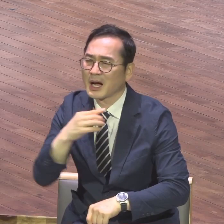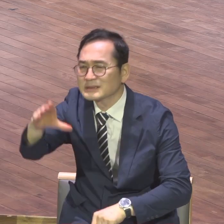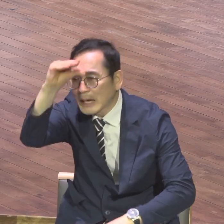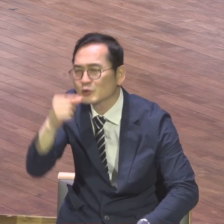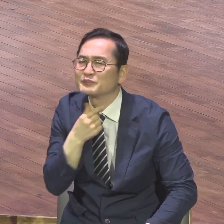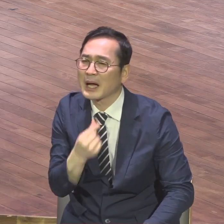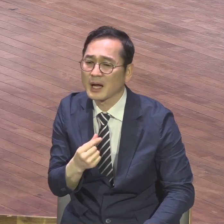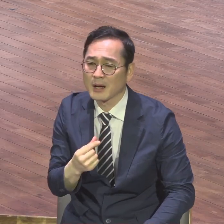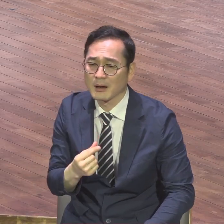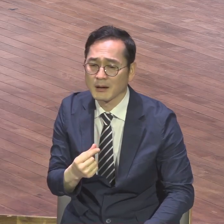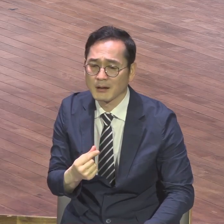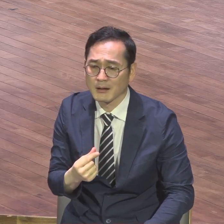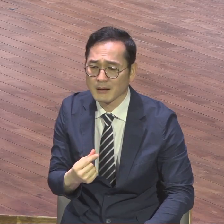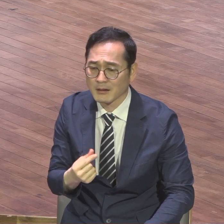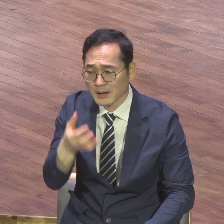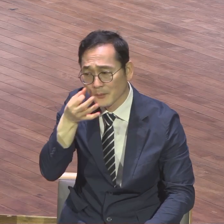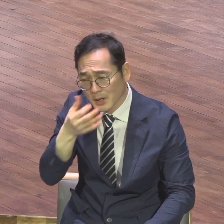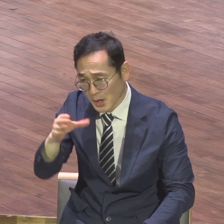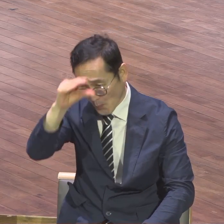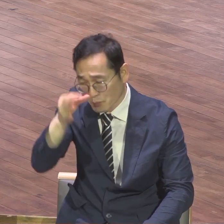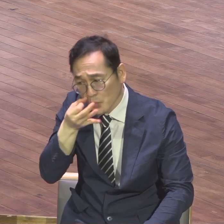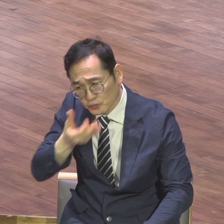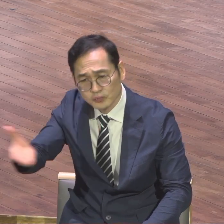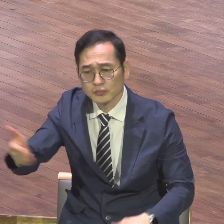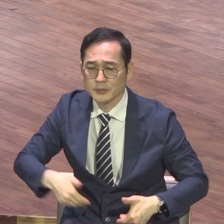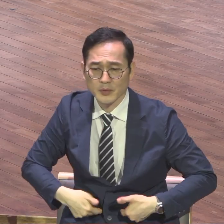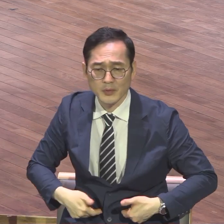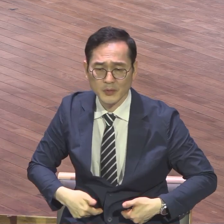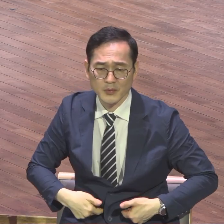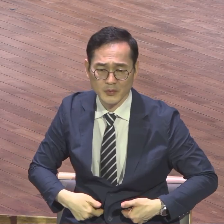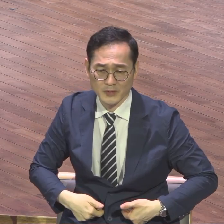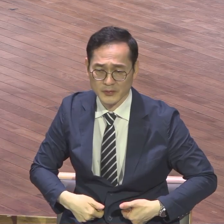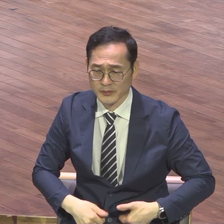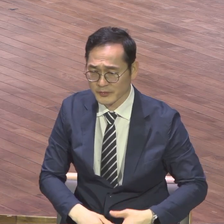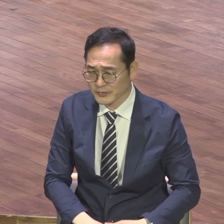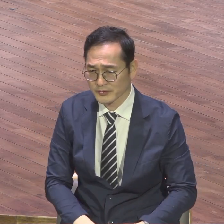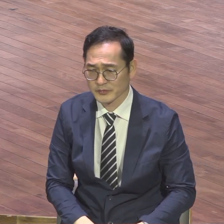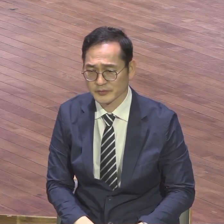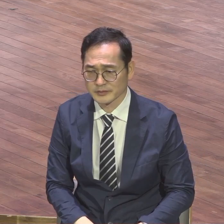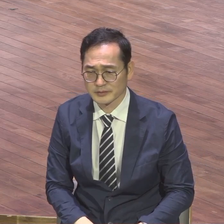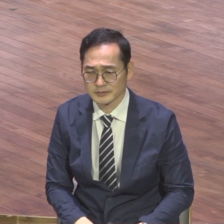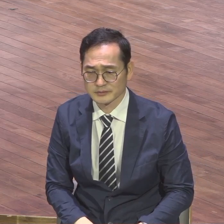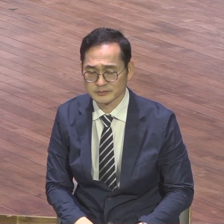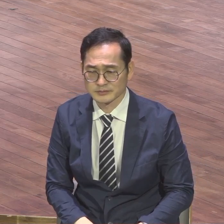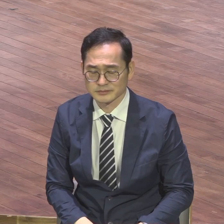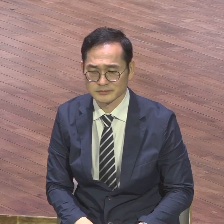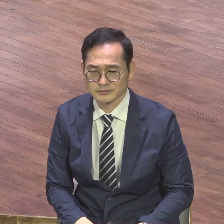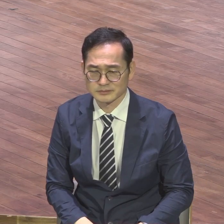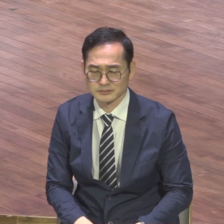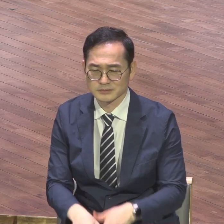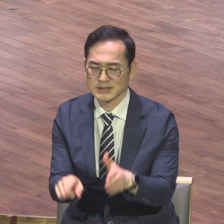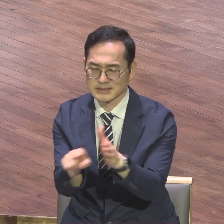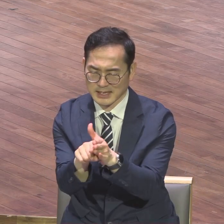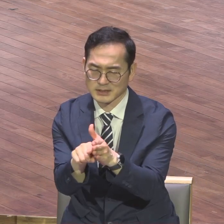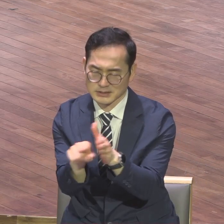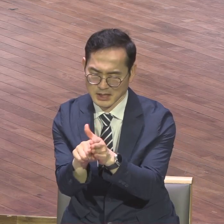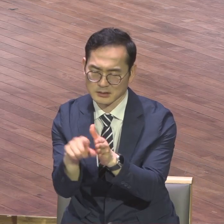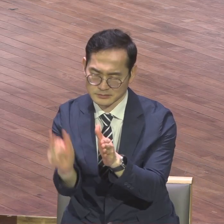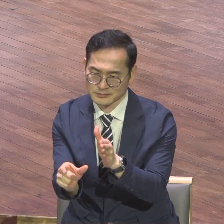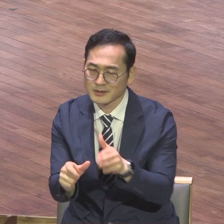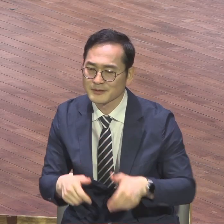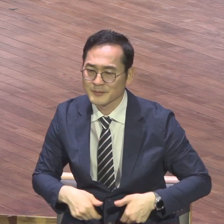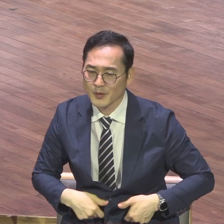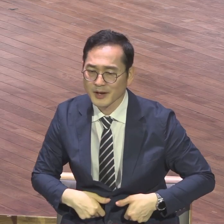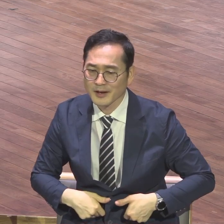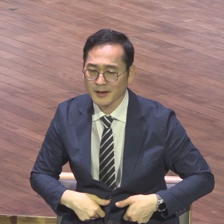아멘. 그 신앙의 모델, 야 저분 볼 때 부럽다. 신앙, 저 신앙. 자, 이들의